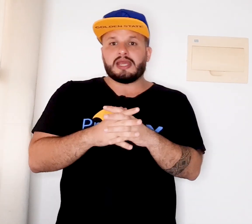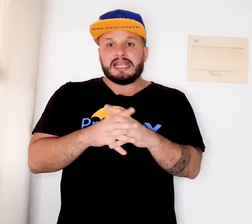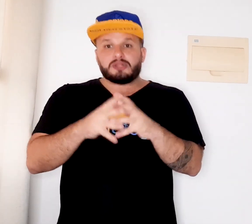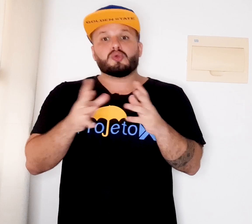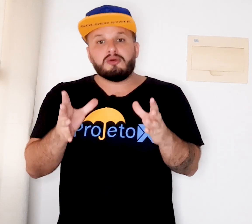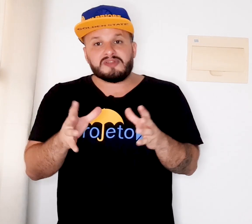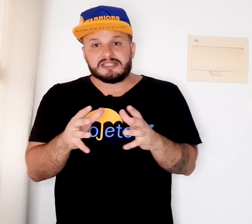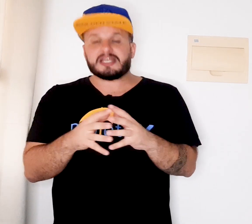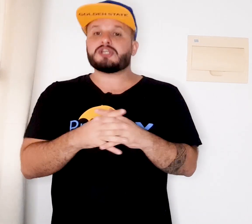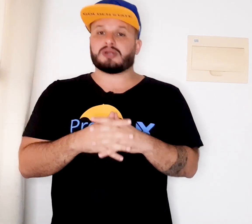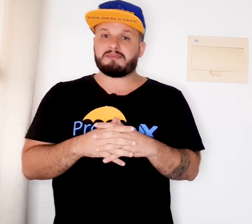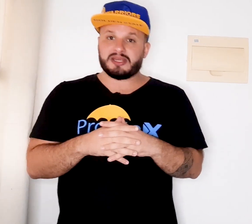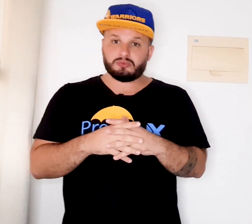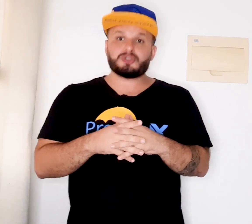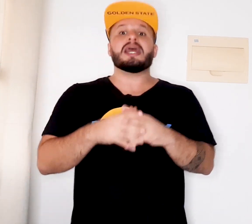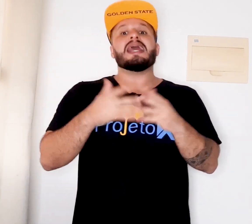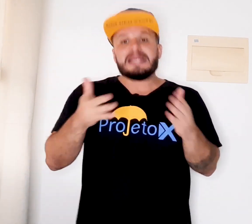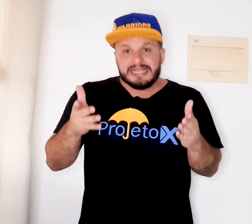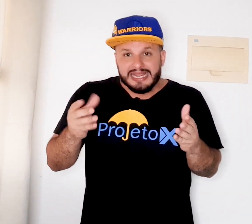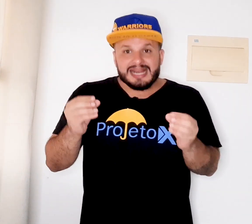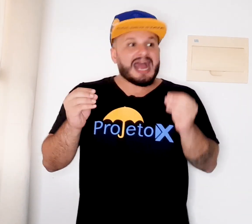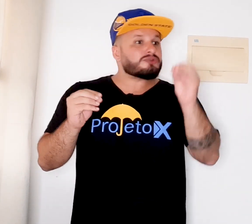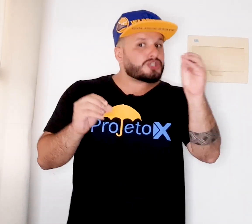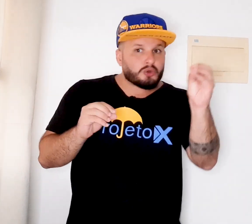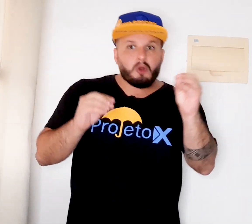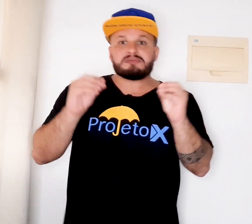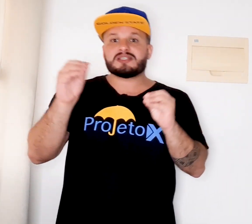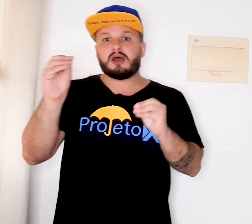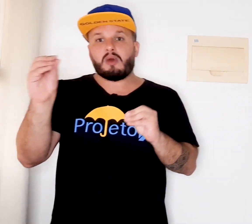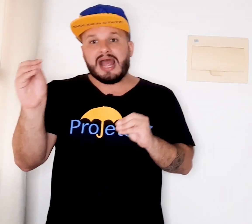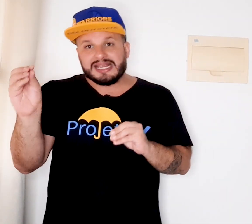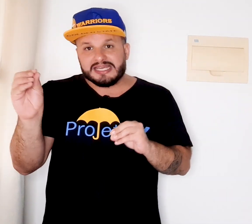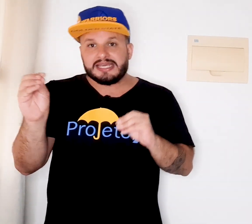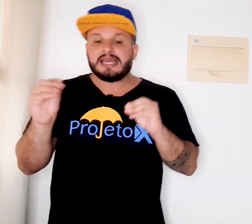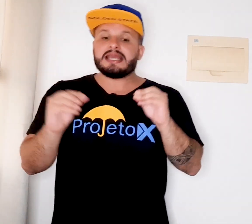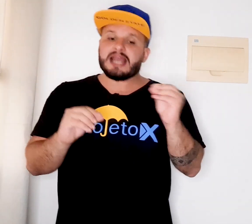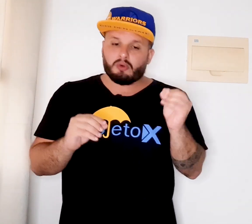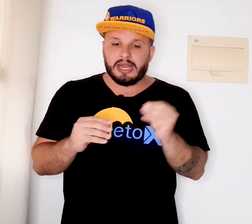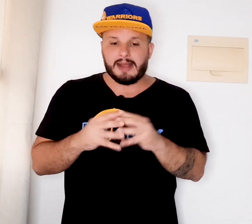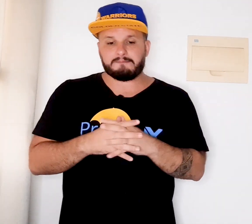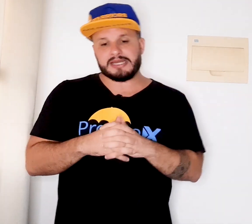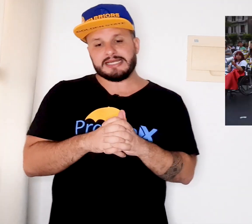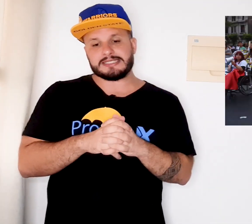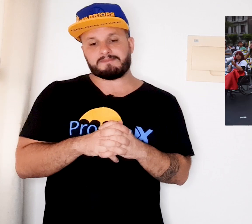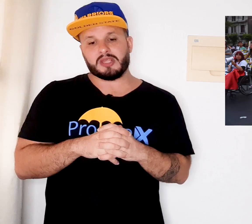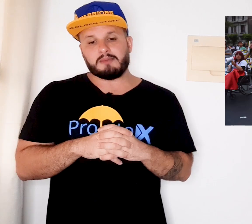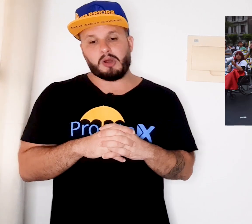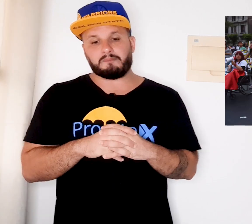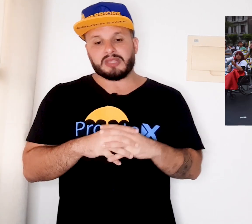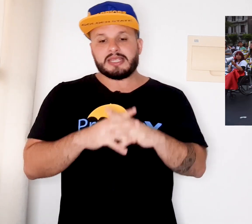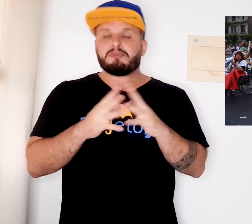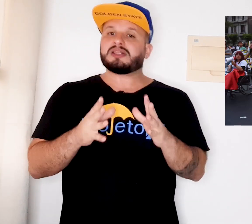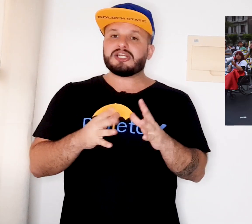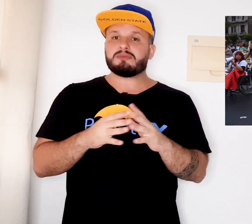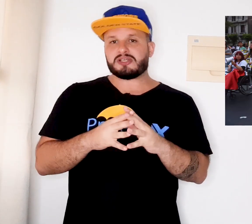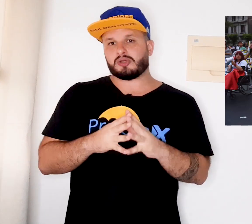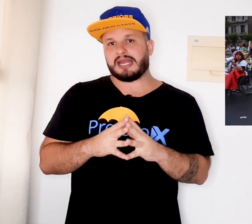em dúvidas e questionamentos e casos de corrupção aqui e acolá, beleza? Bom, importante